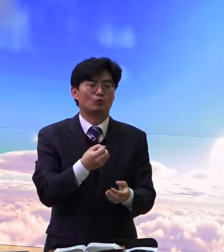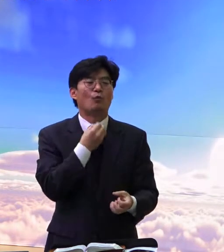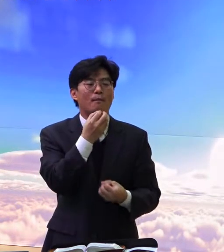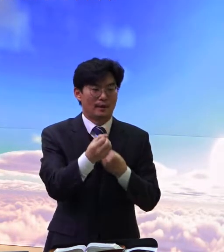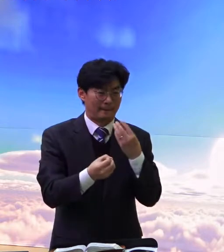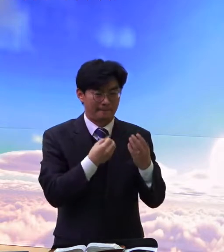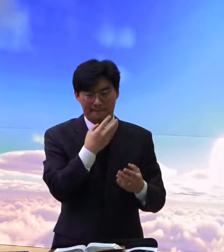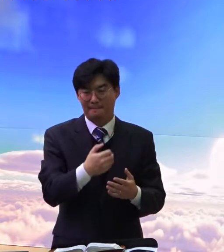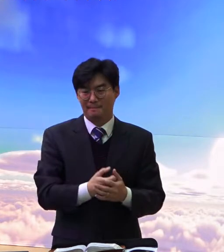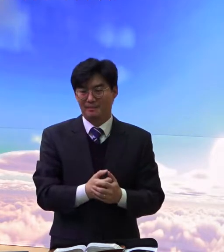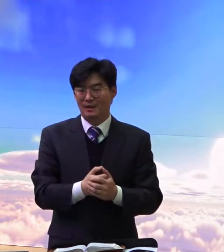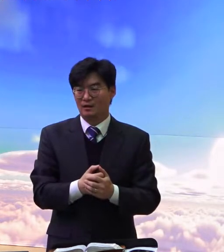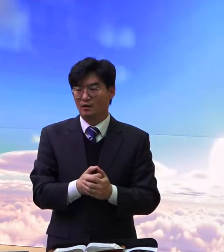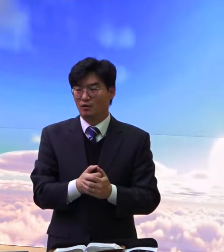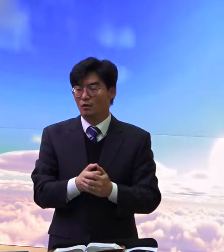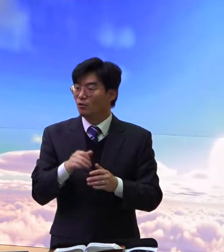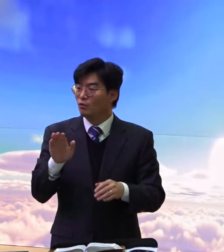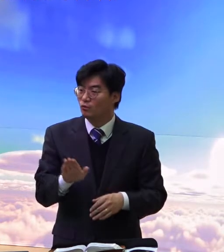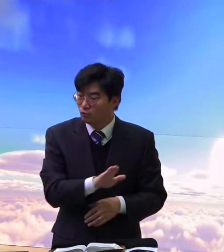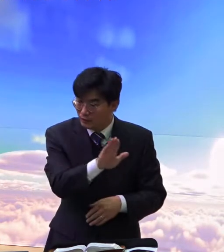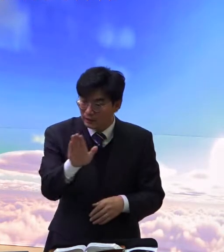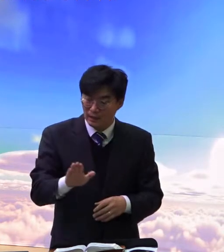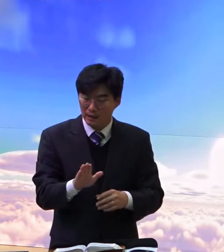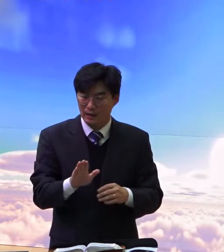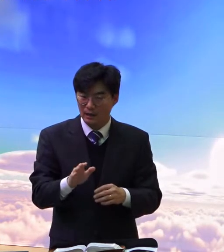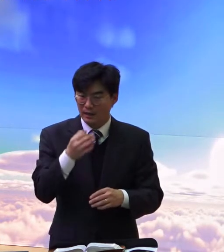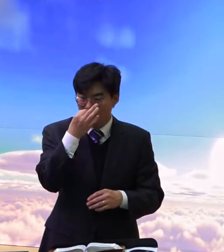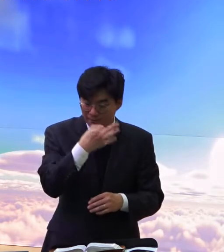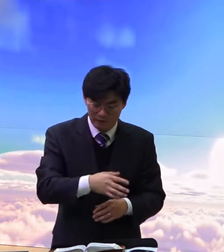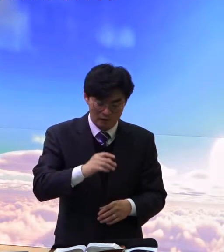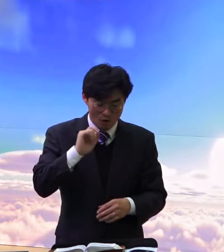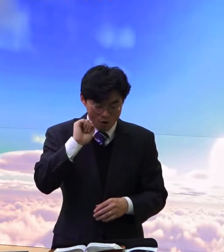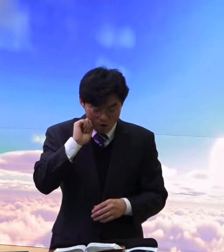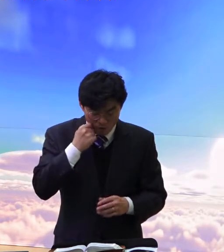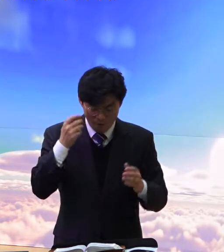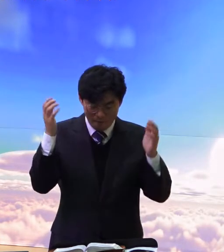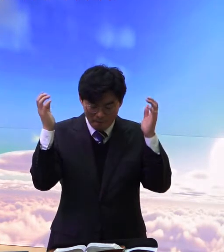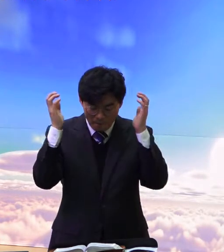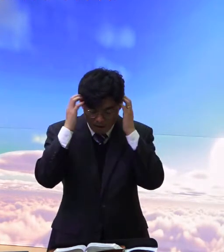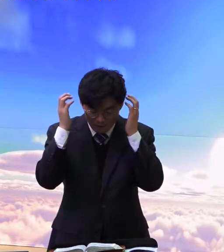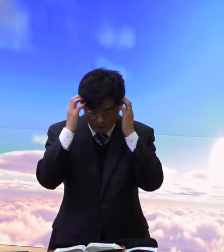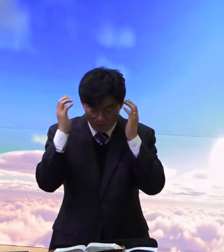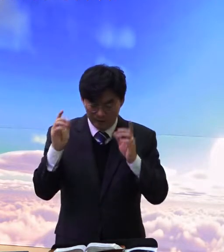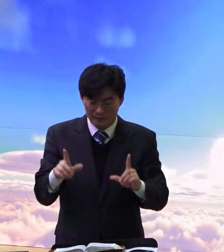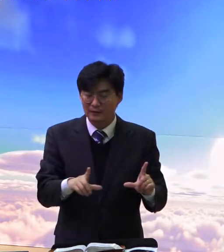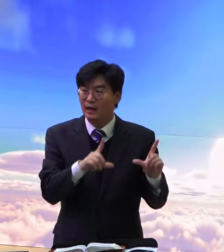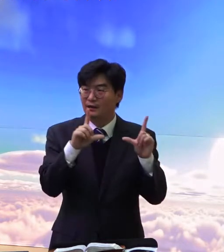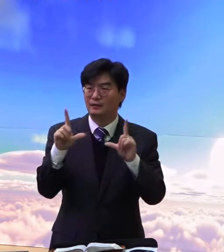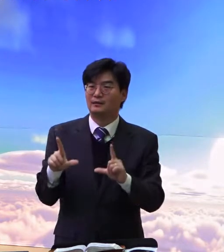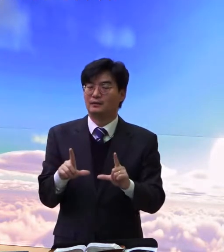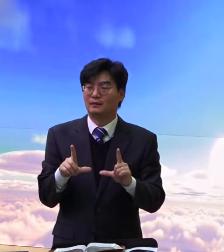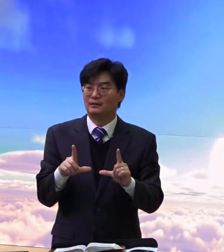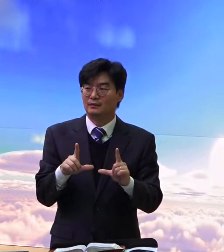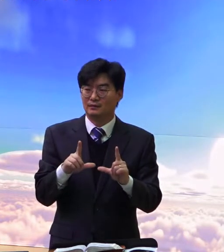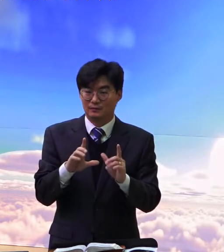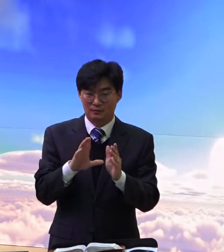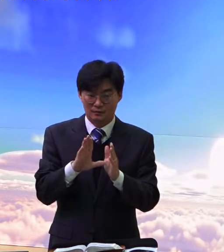우리들이 살 수밖에 없는 이 힘들고 어려운 박해받는 현장 속에 카타콤, 그 지하의 묘지, 그